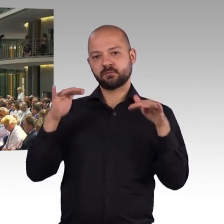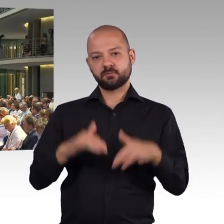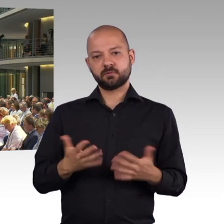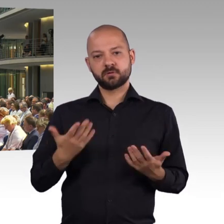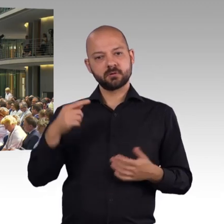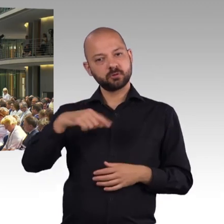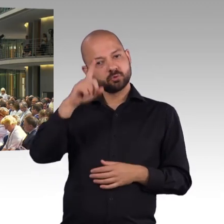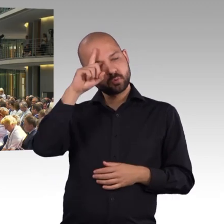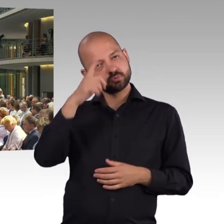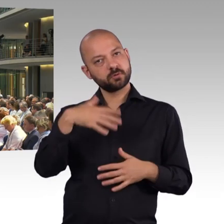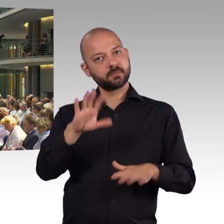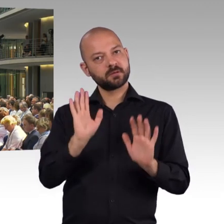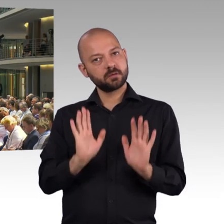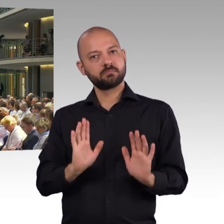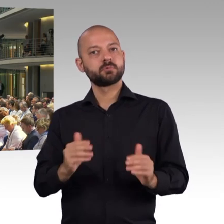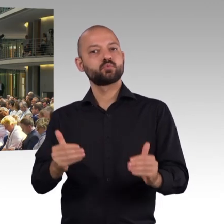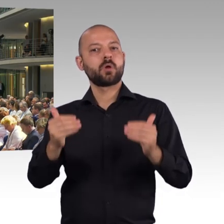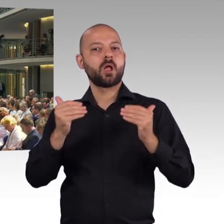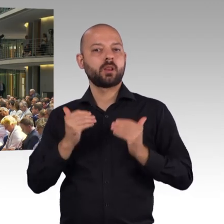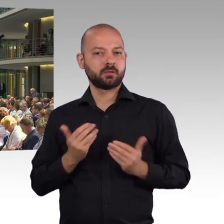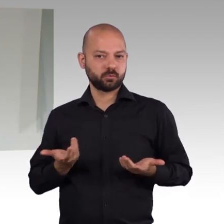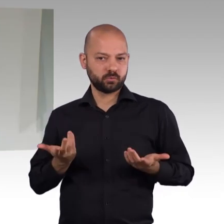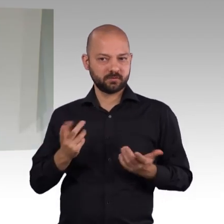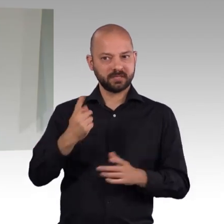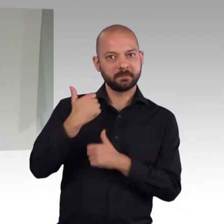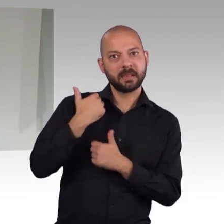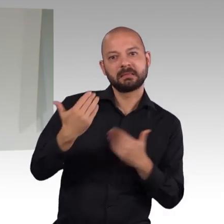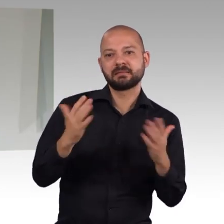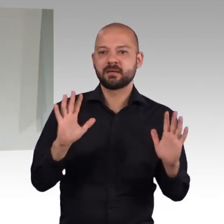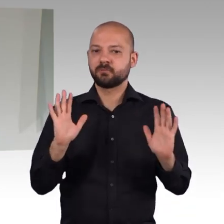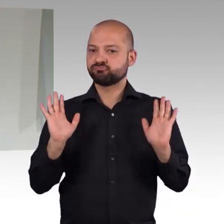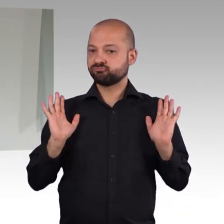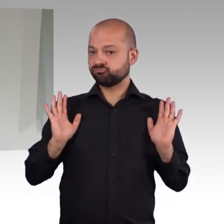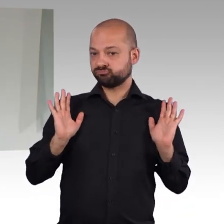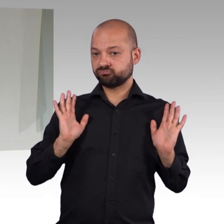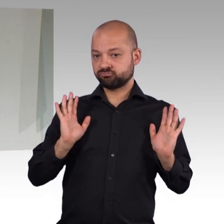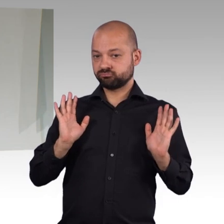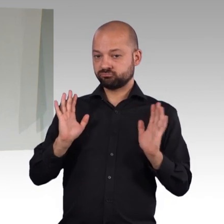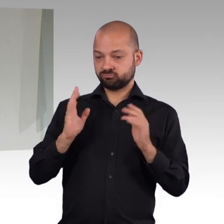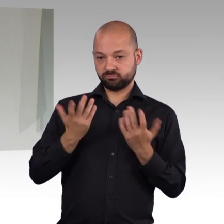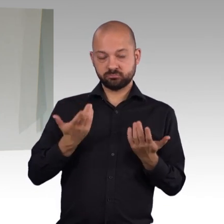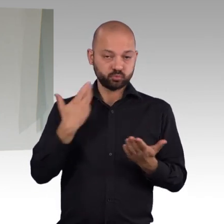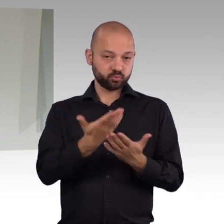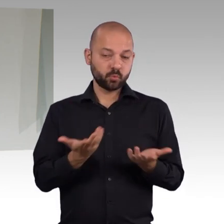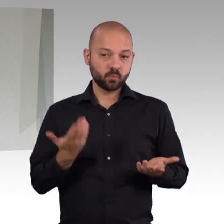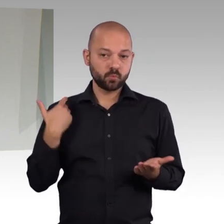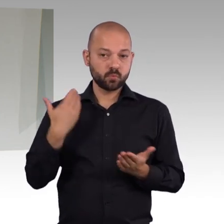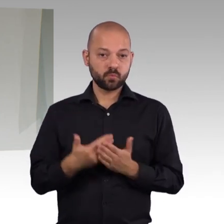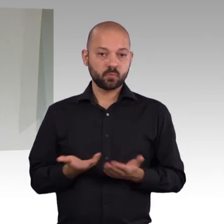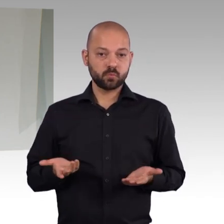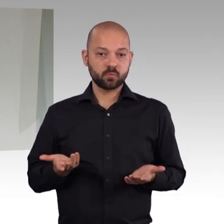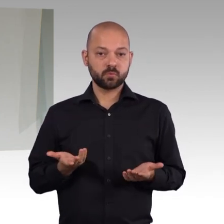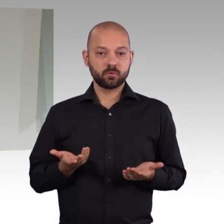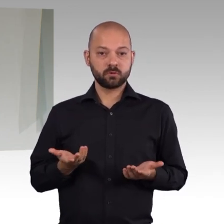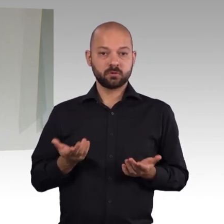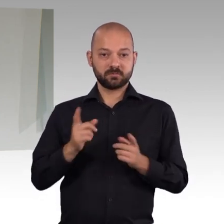Militärische Potenziale als Instrument deutscher Außenpolitik haben Sie offen artikuliert, Frau Kamm-Karrenbauer. Das wird die Linke